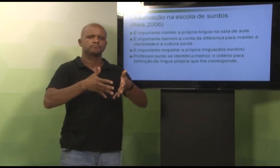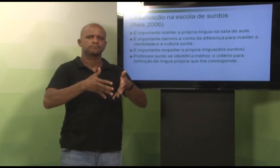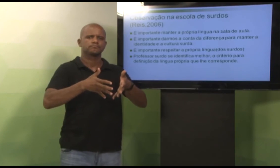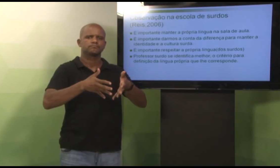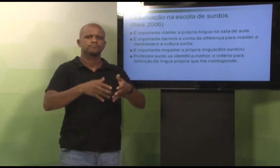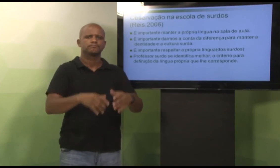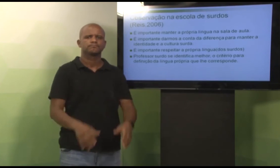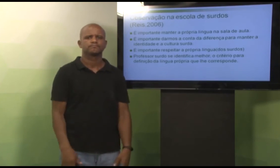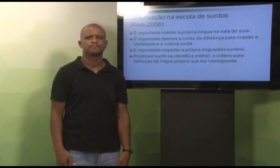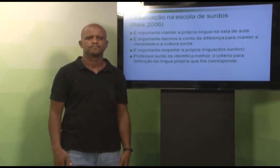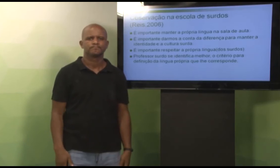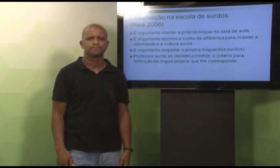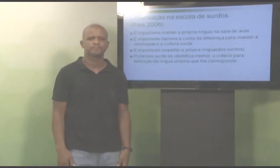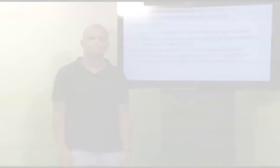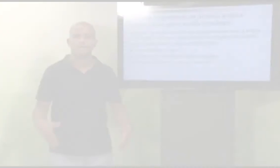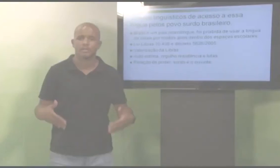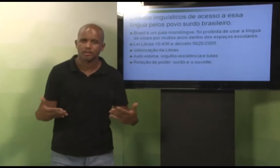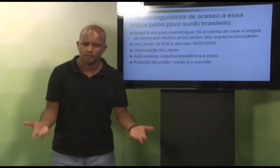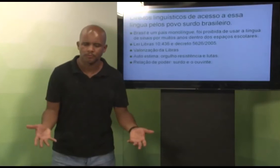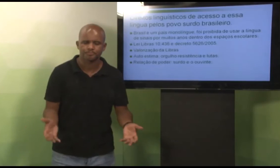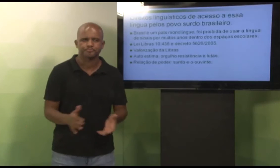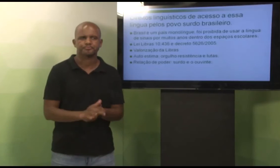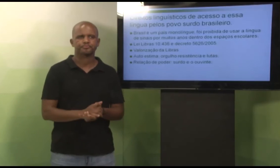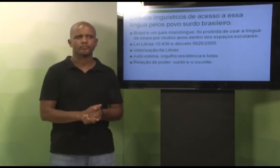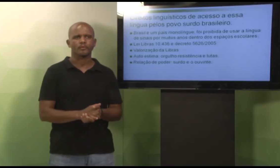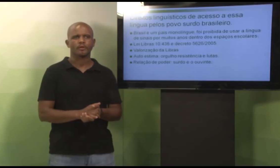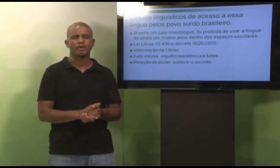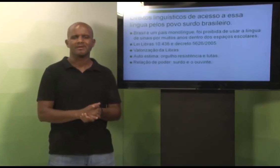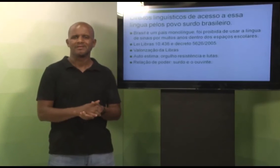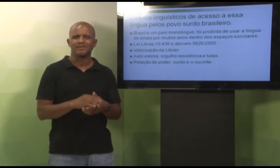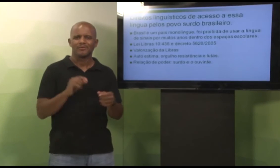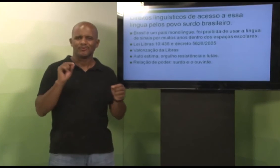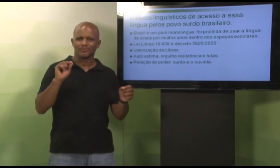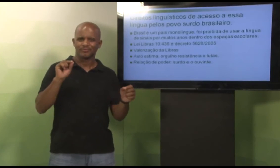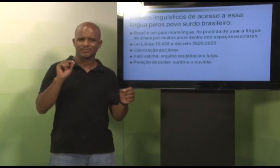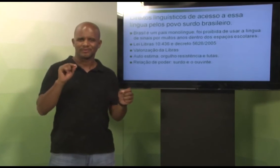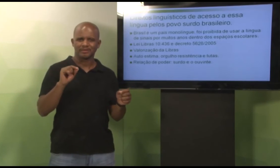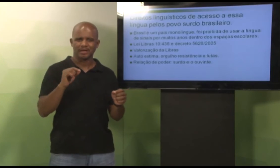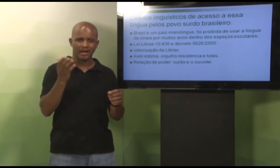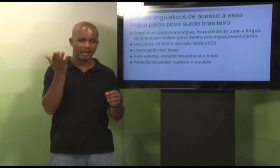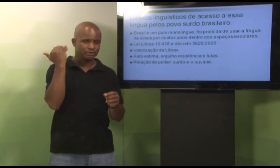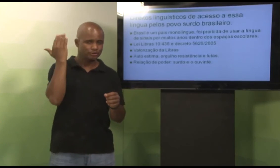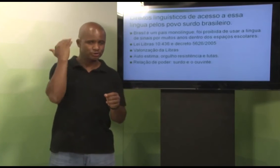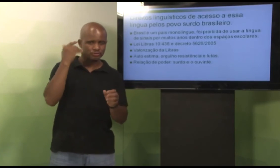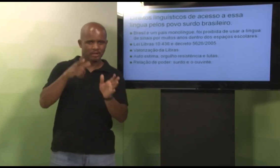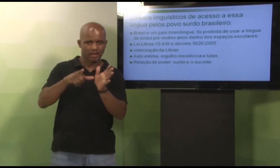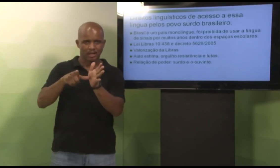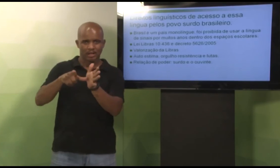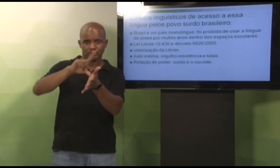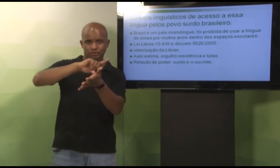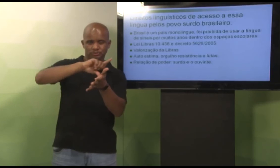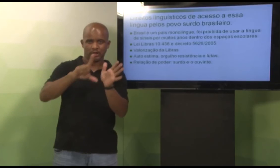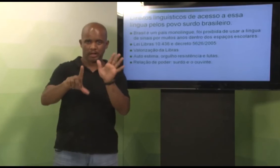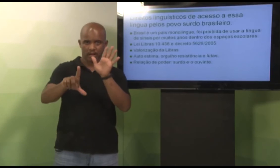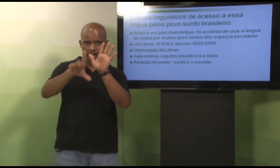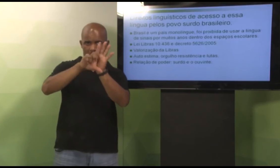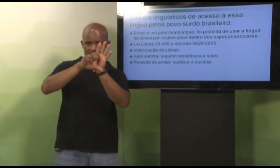todas as disciplinas, geografia, matemática, todas por meio da língua de sinais. Então,